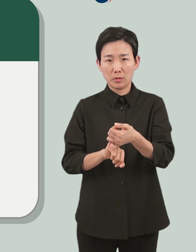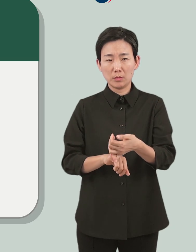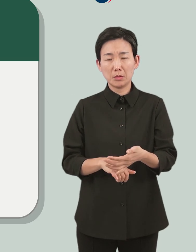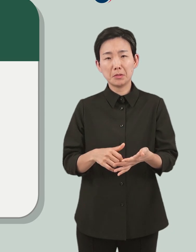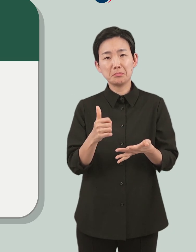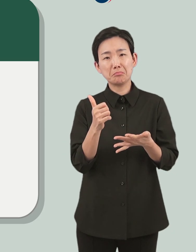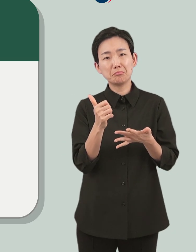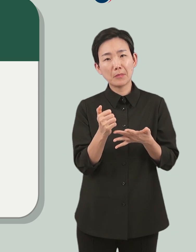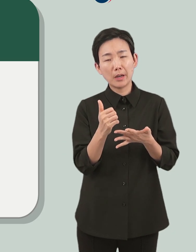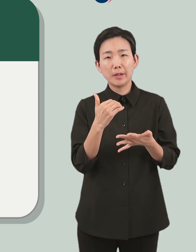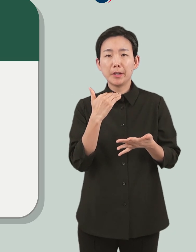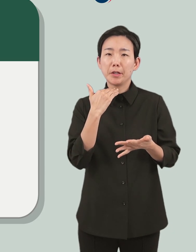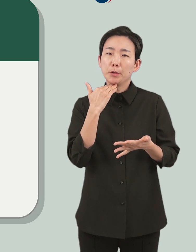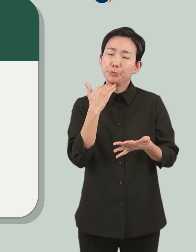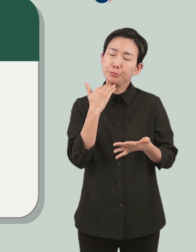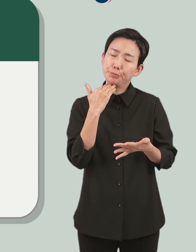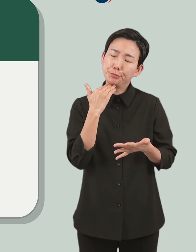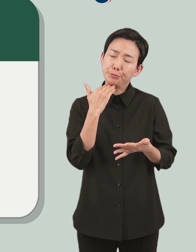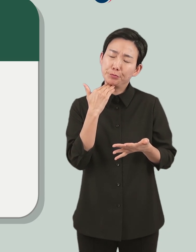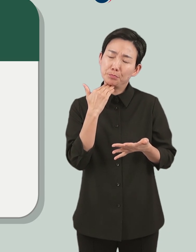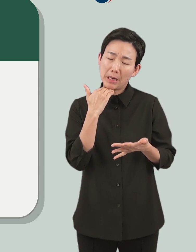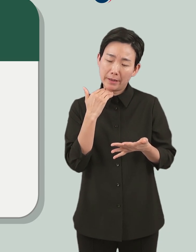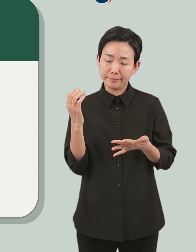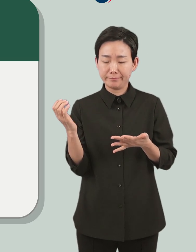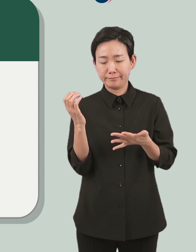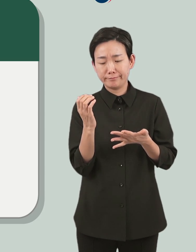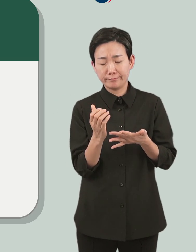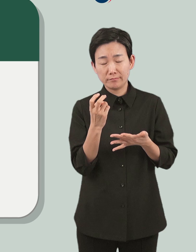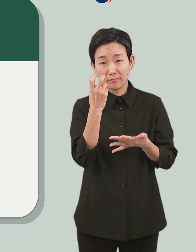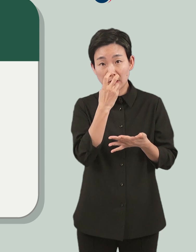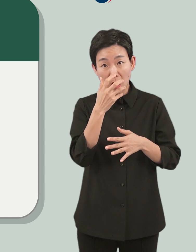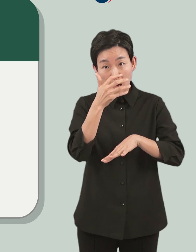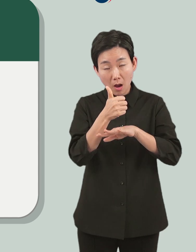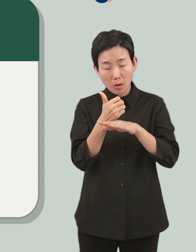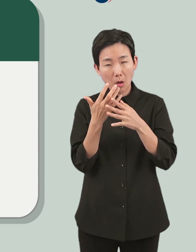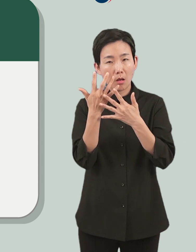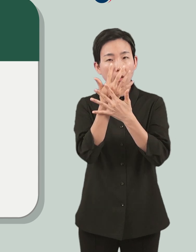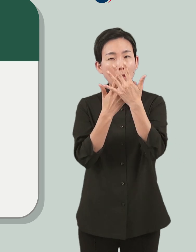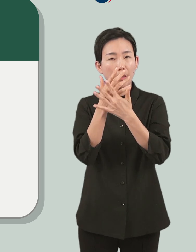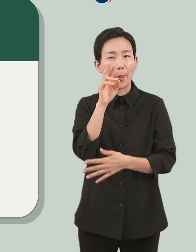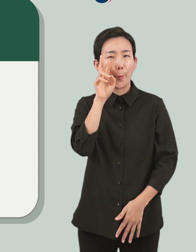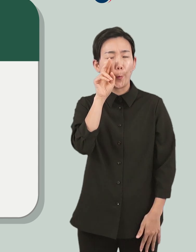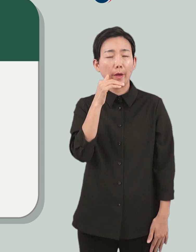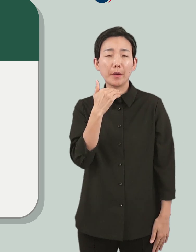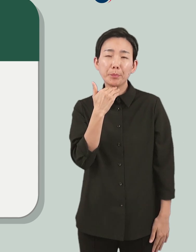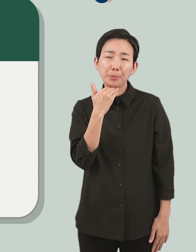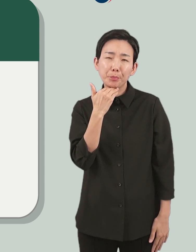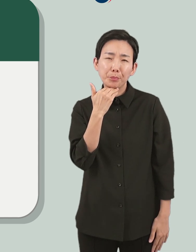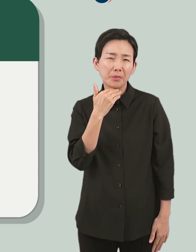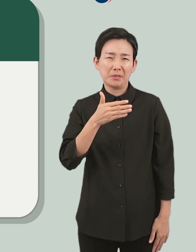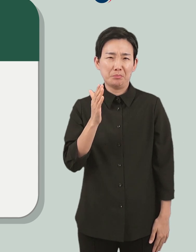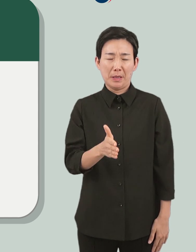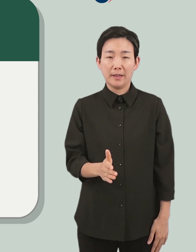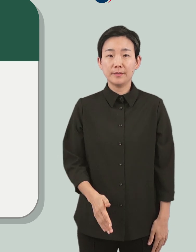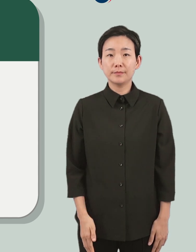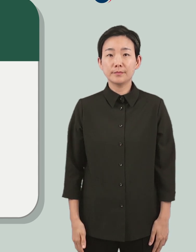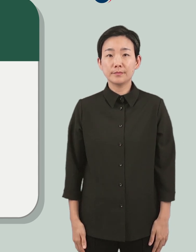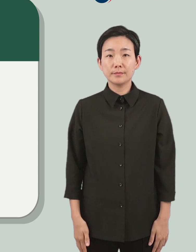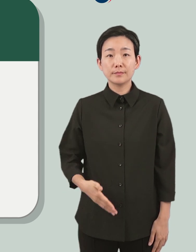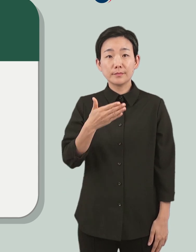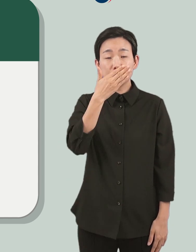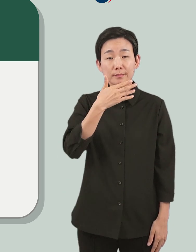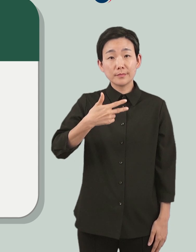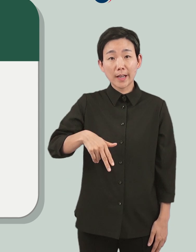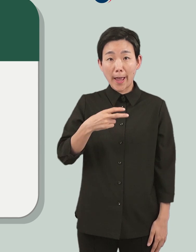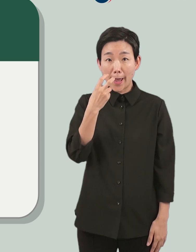사용해야 합니다. 혈청이나 혈장 검체는 측정값에 영향을 미칠 수 있으므로 사용을 피해야 합니다. 본 의료기기를